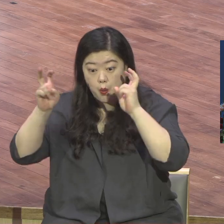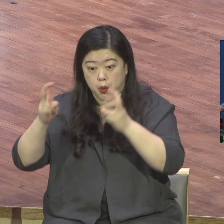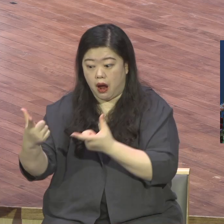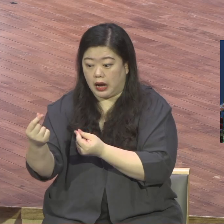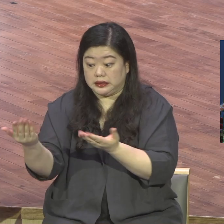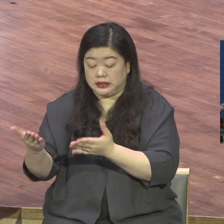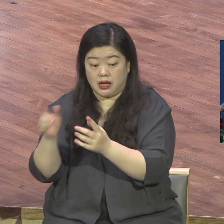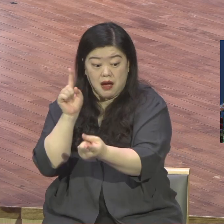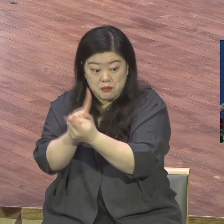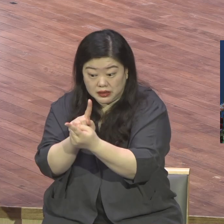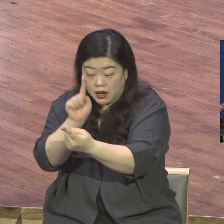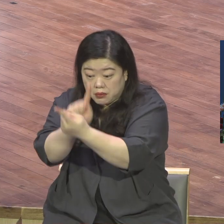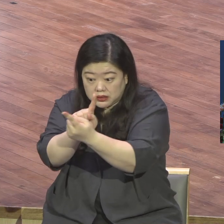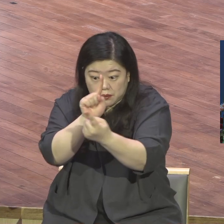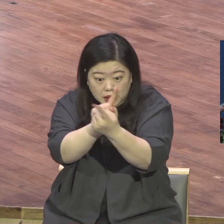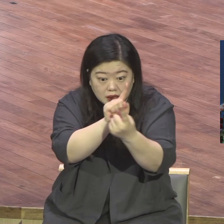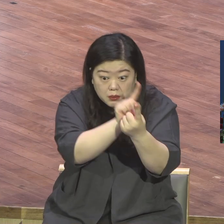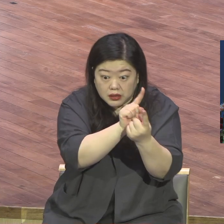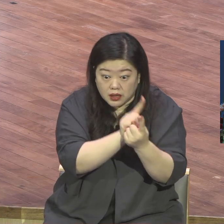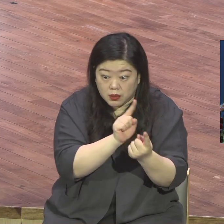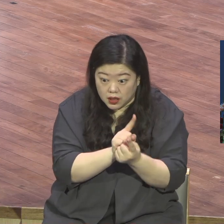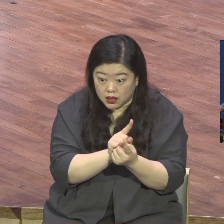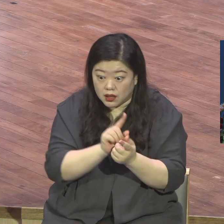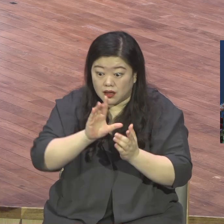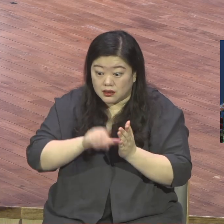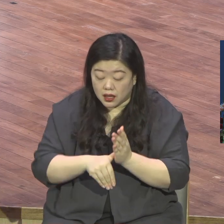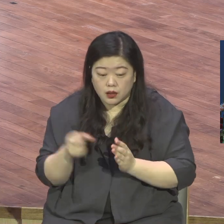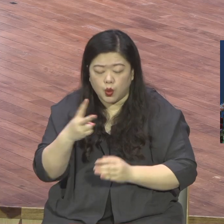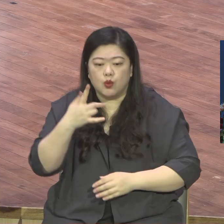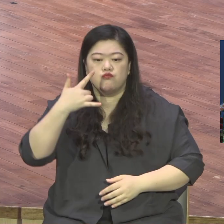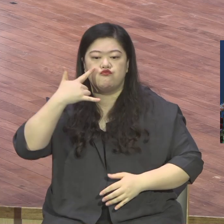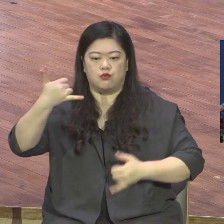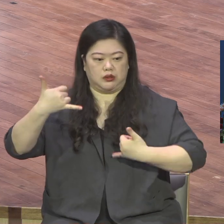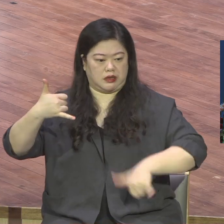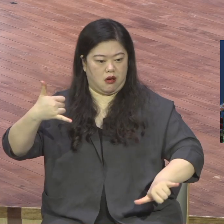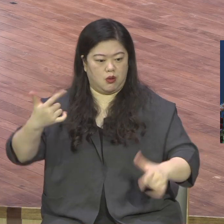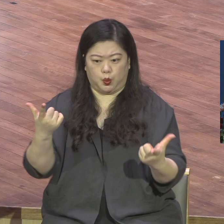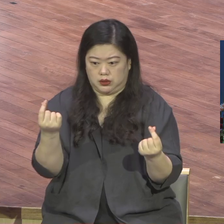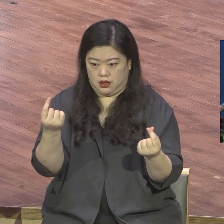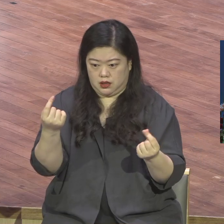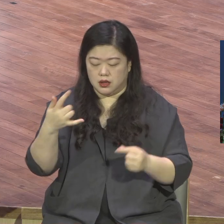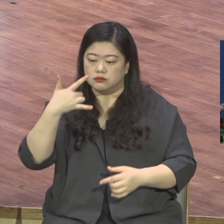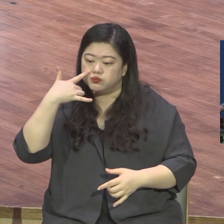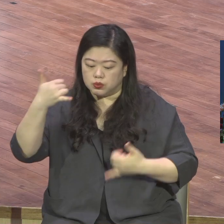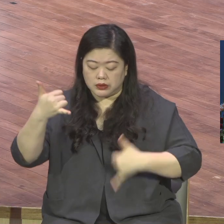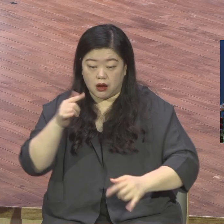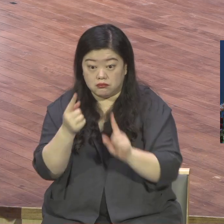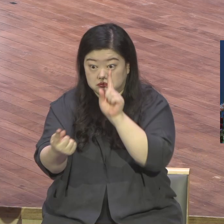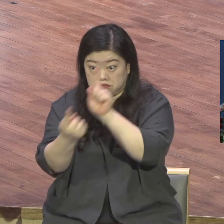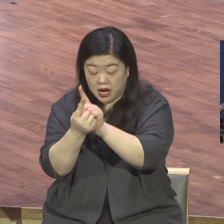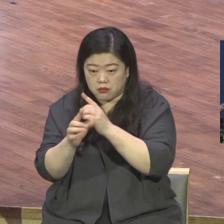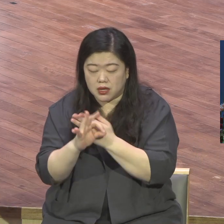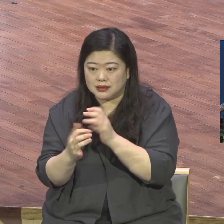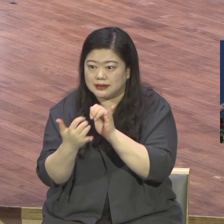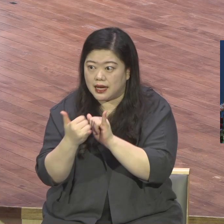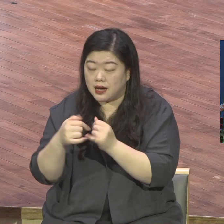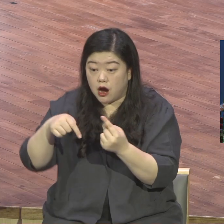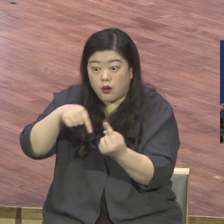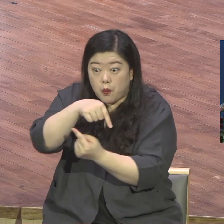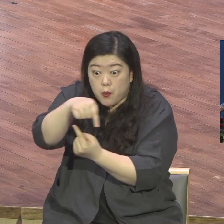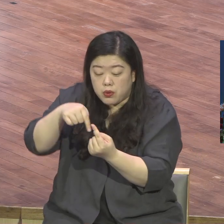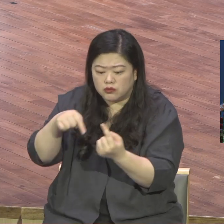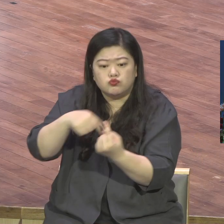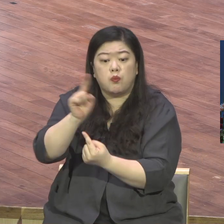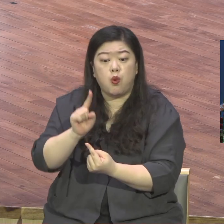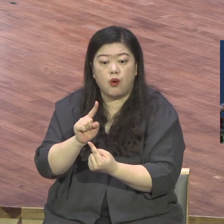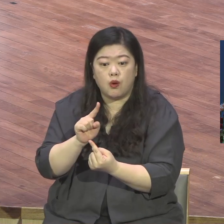나 위에 다른 모든 관계, 자녀와의 관계, 모든 사람과의 관계를 인간 경영이라 했다니까요.